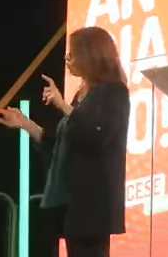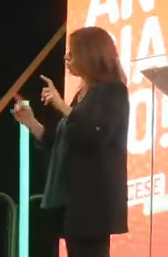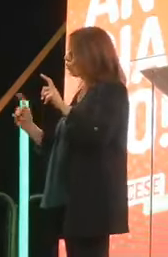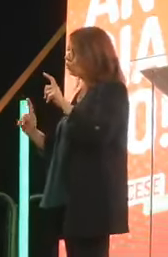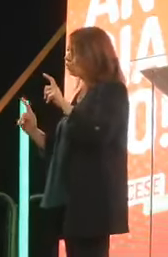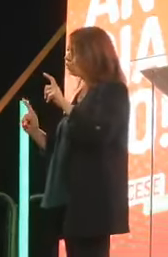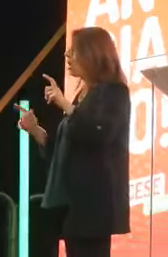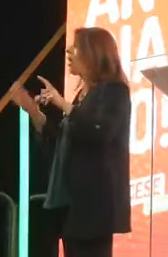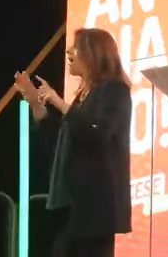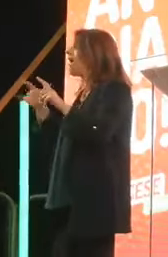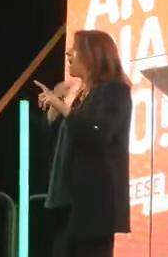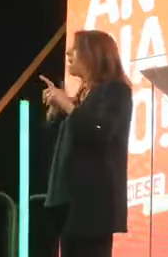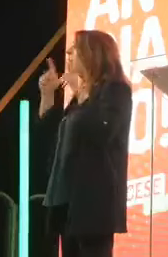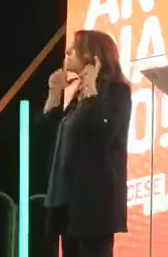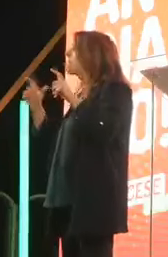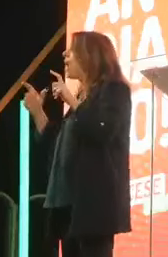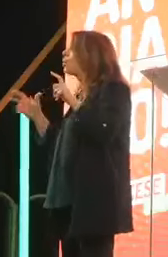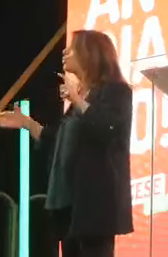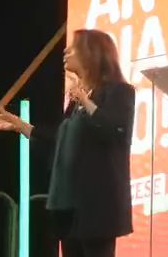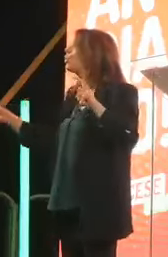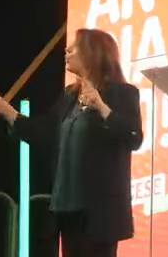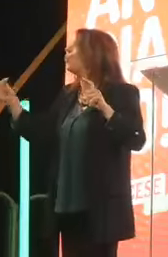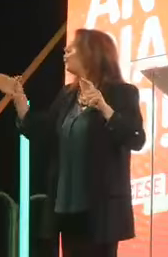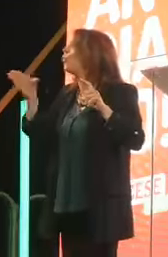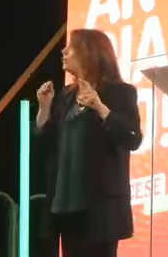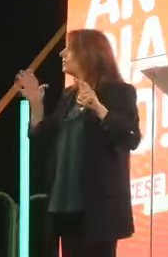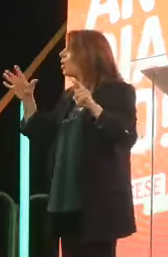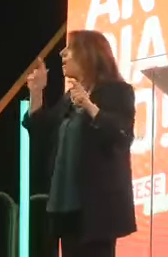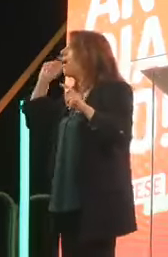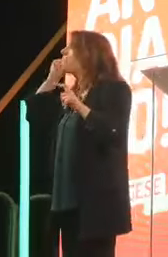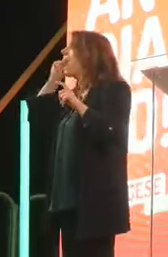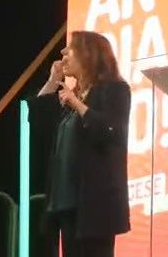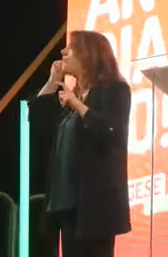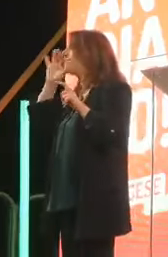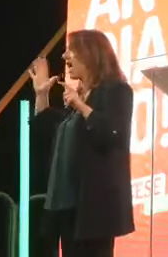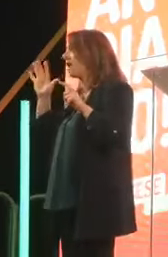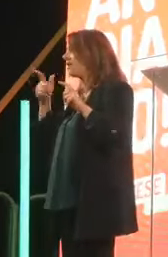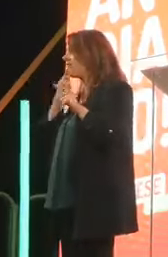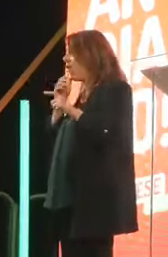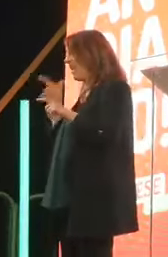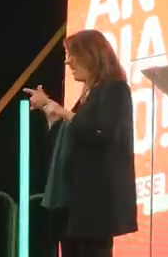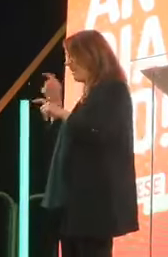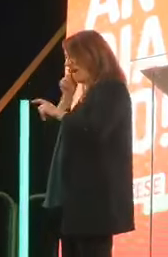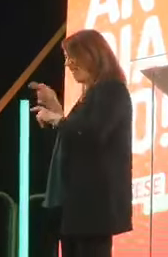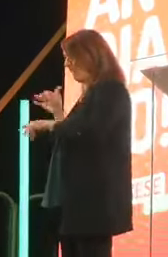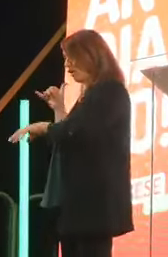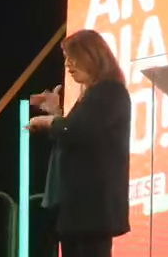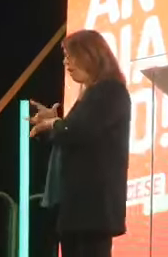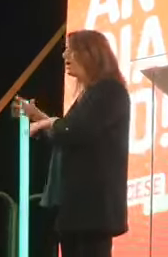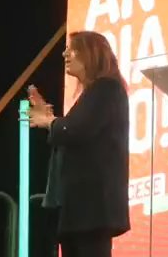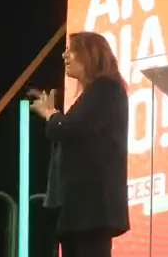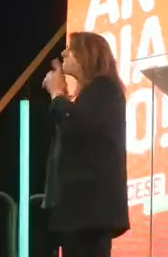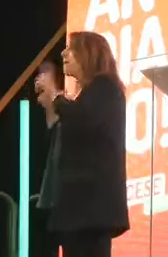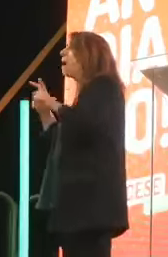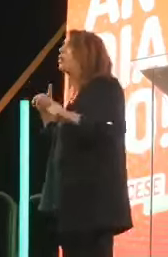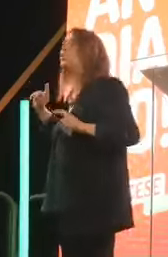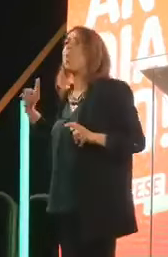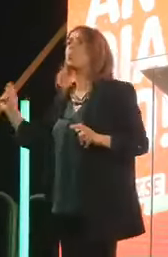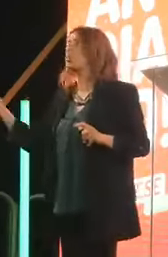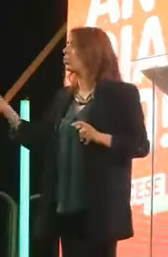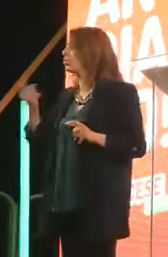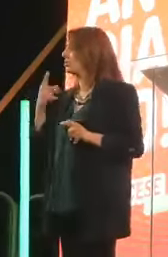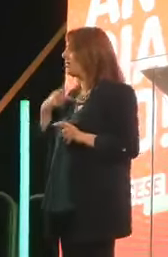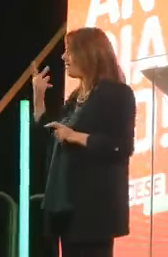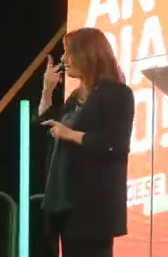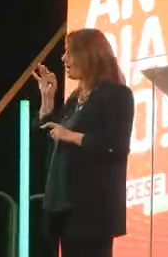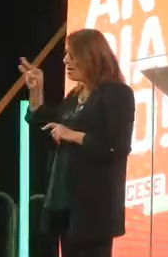perché questo è il gioco che stanno facendo, dal malaffare che vorrebbe condizionarla. Perché vedo anche tra di voi chi